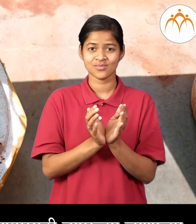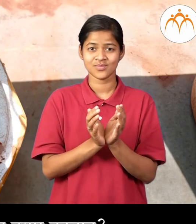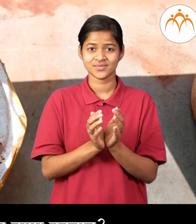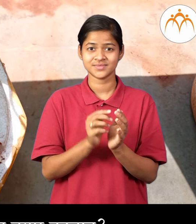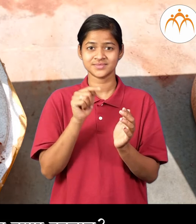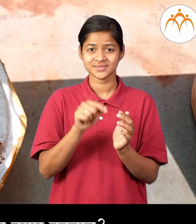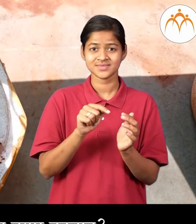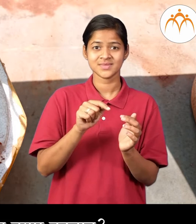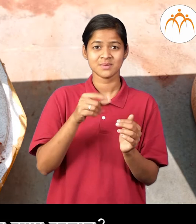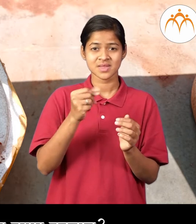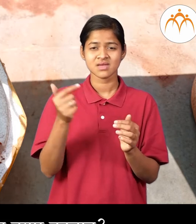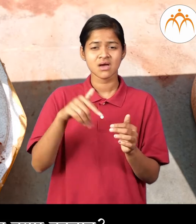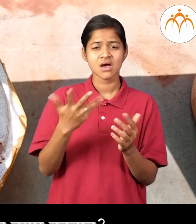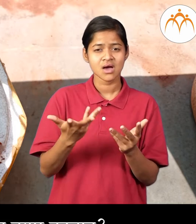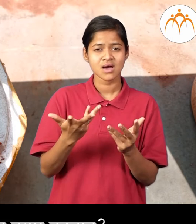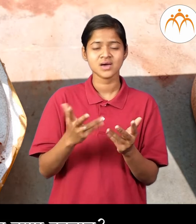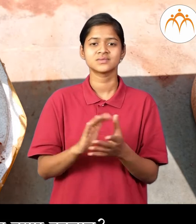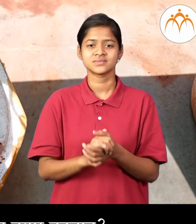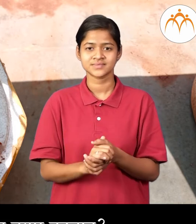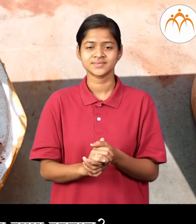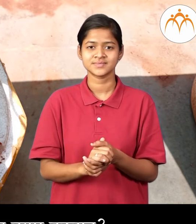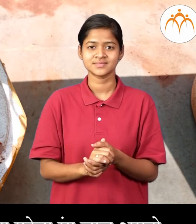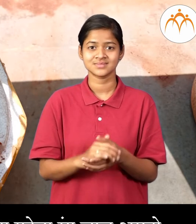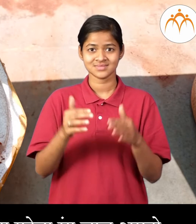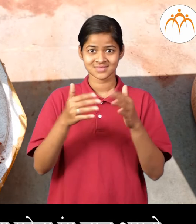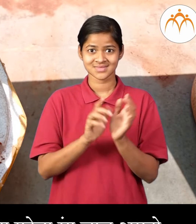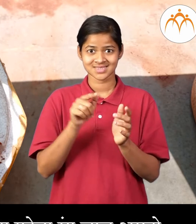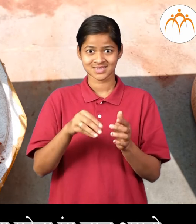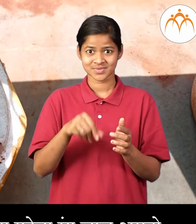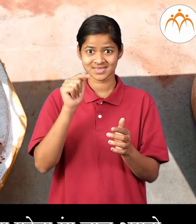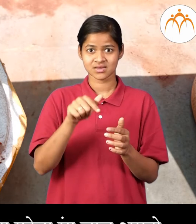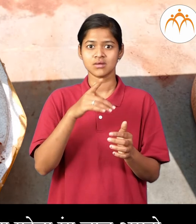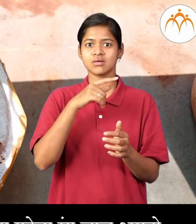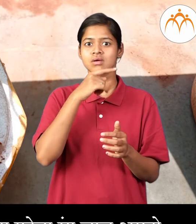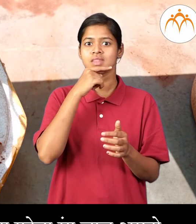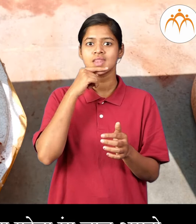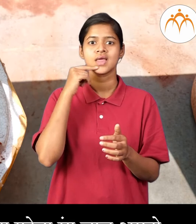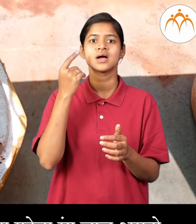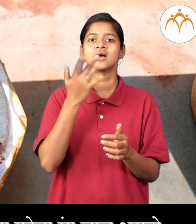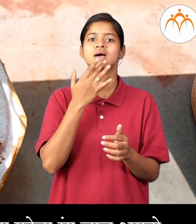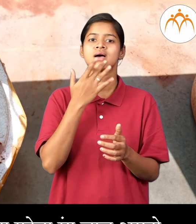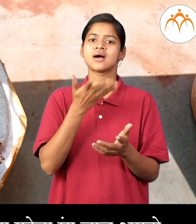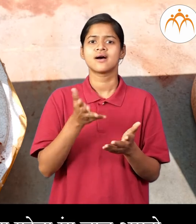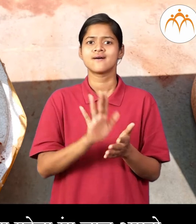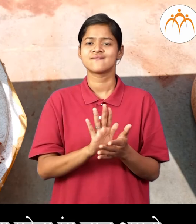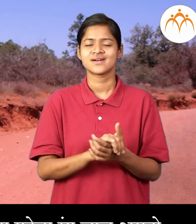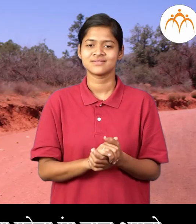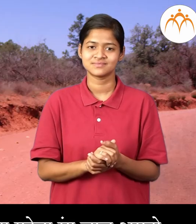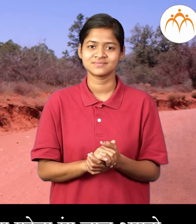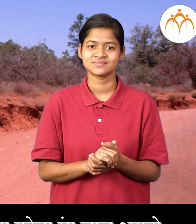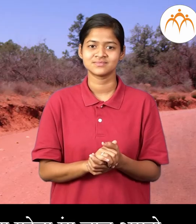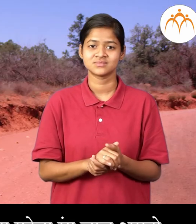जानार्या कोंट्या, कोंट्या मुर्धे पासुनत आर करताथ, त्या साथी वापरलेले मातीचा क्यों मुर्धेचा रंग